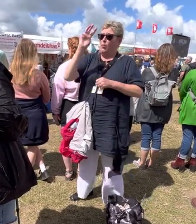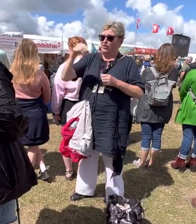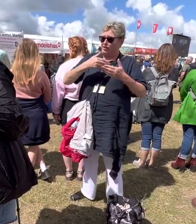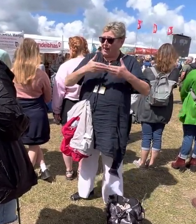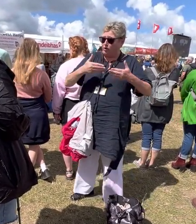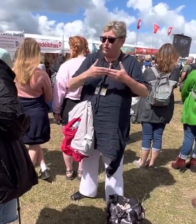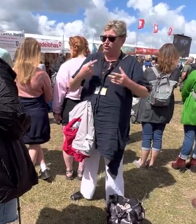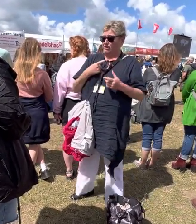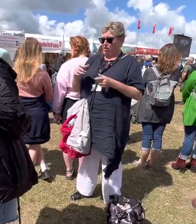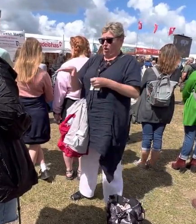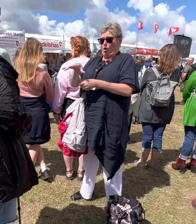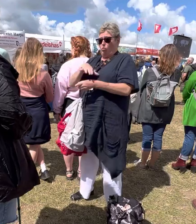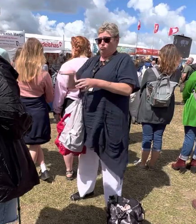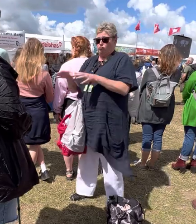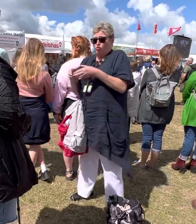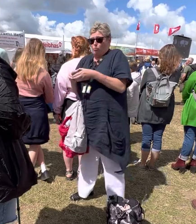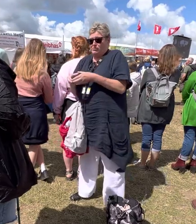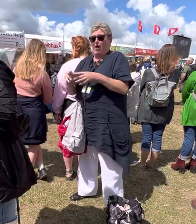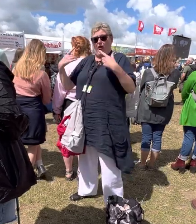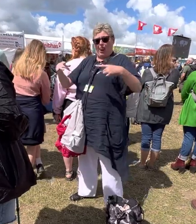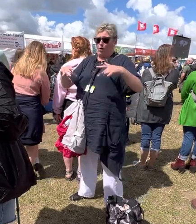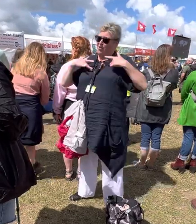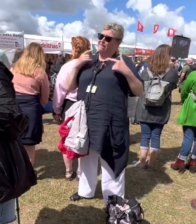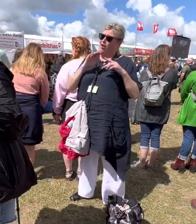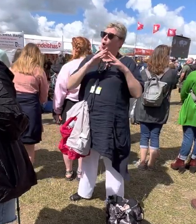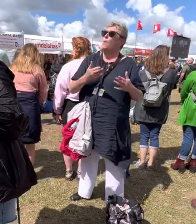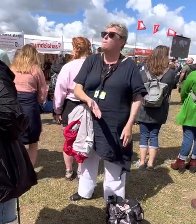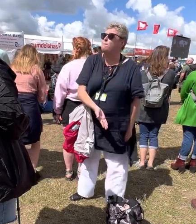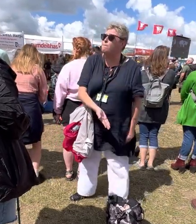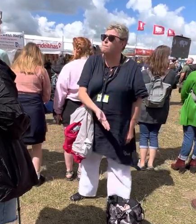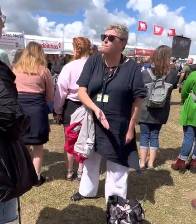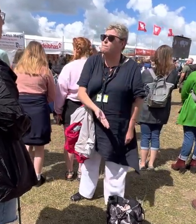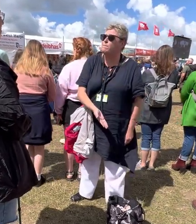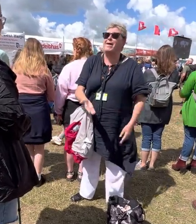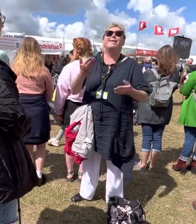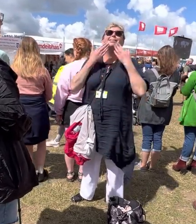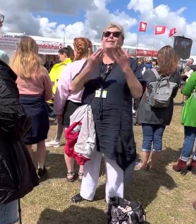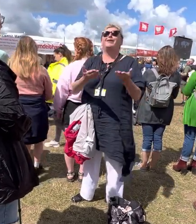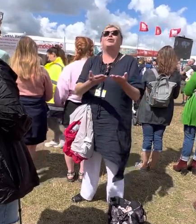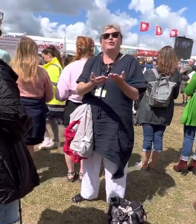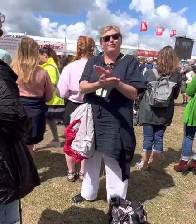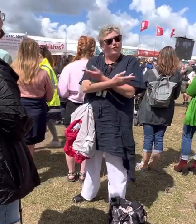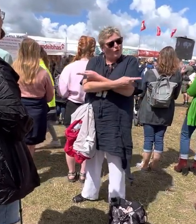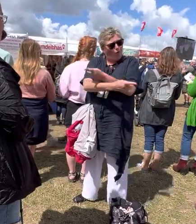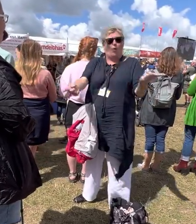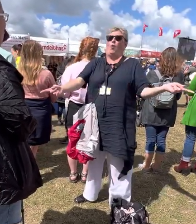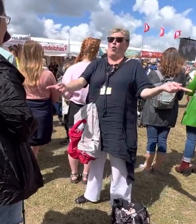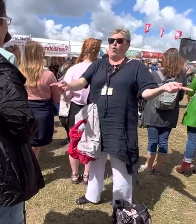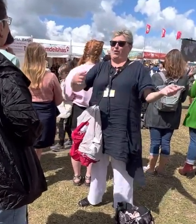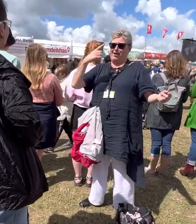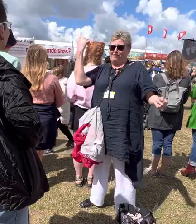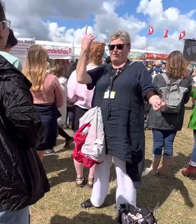grwpiau lleol fel hawl i fyw adre. Felly diolch yn fawr i bob un ohonoch am